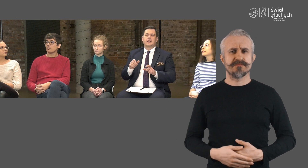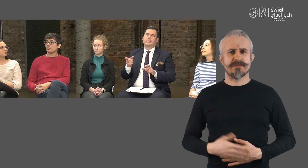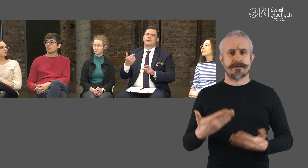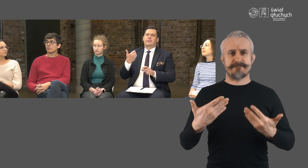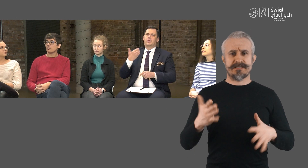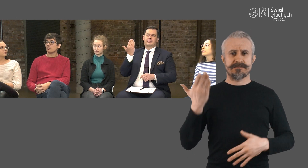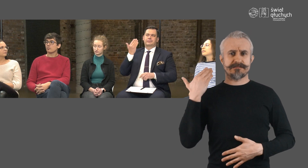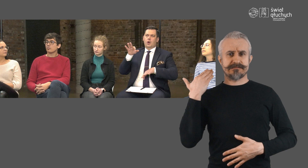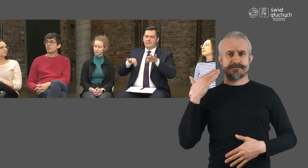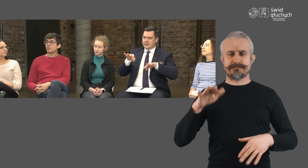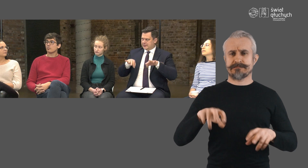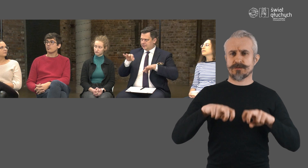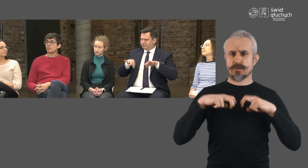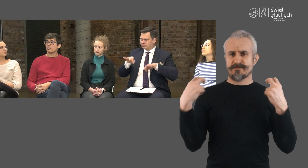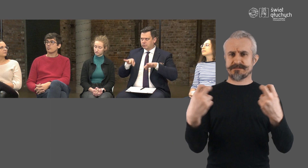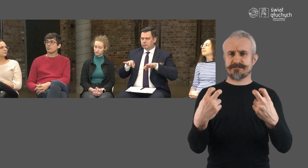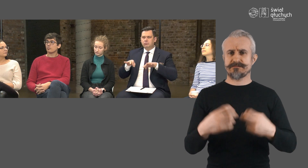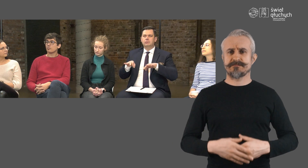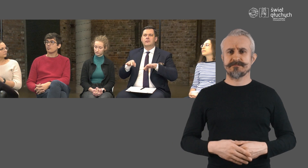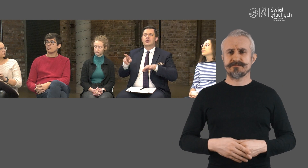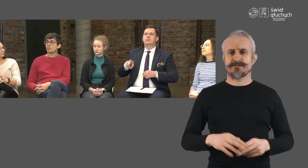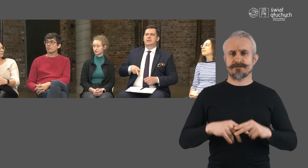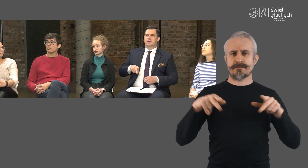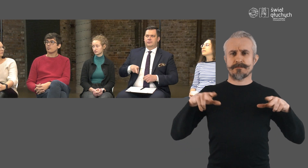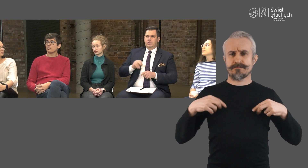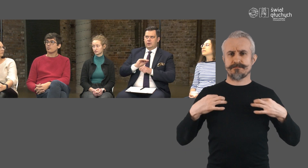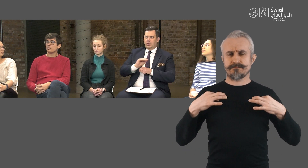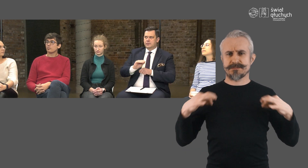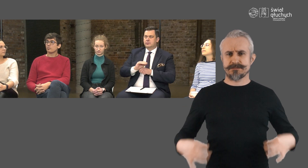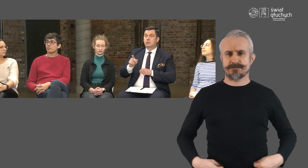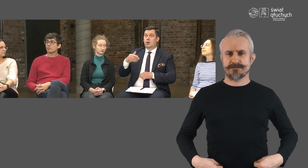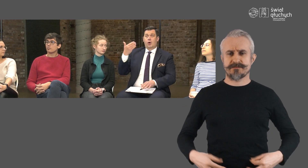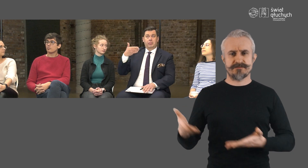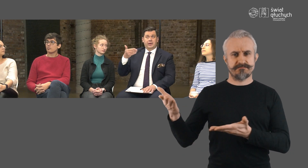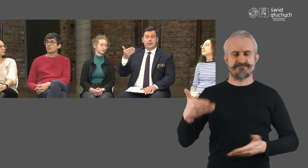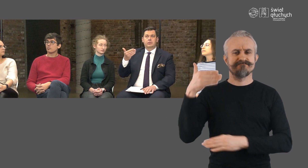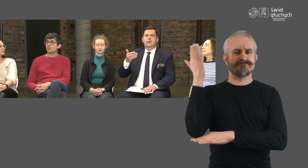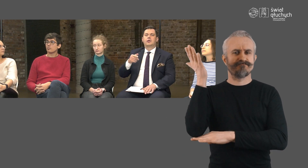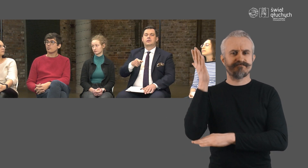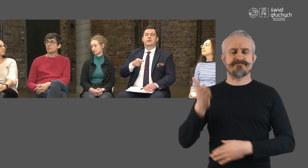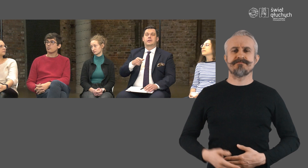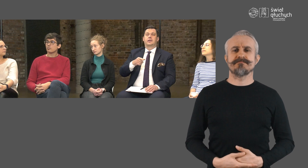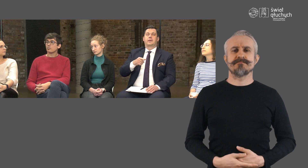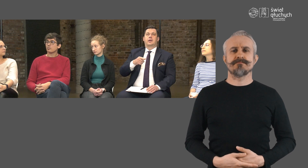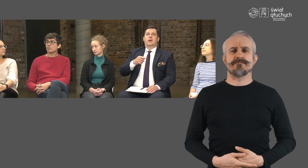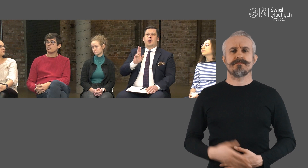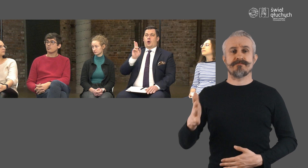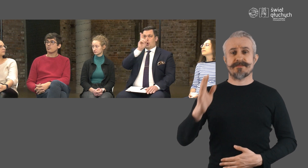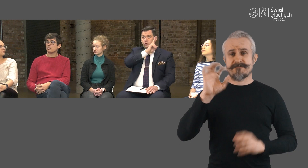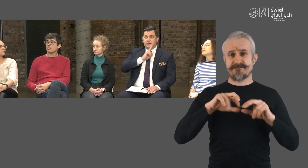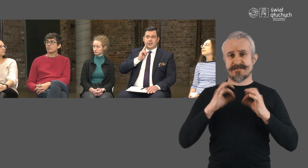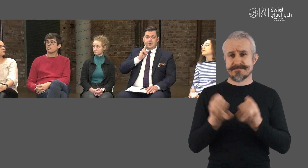tej masowej? Czy niedawno na konferencji Ministerstwa Edukacji minister